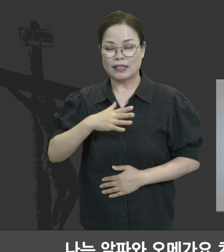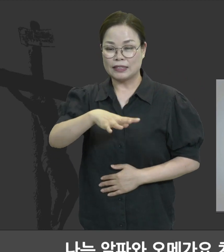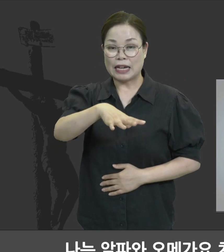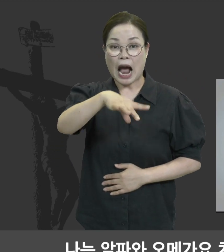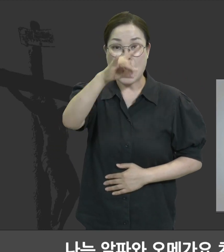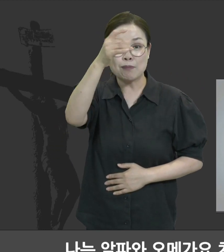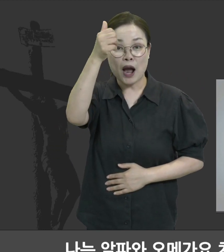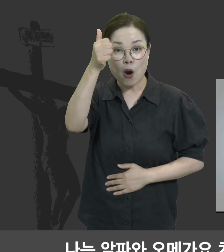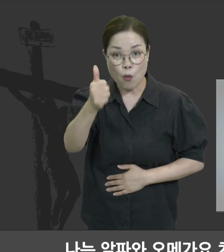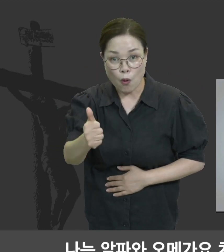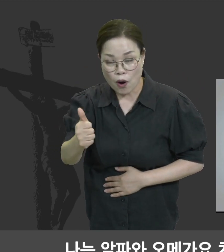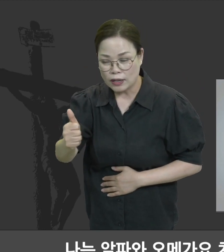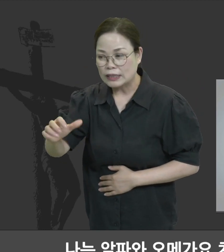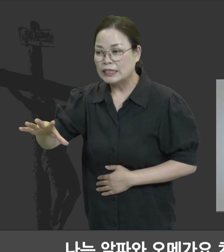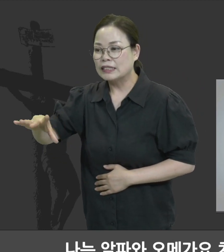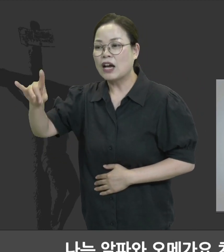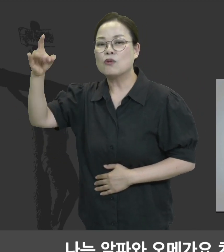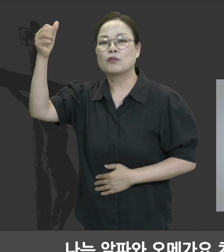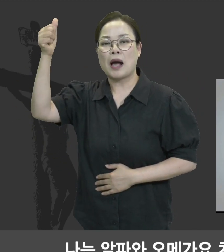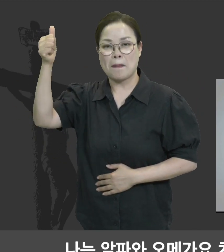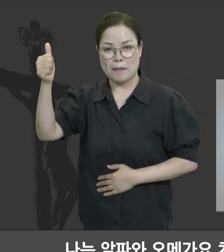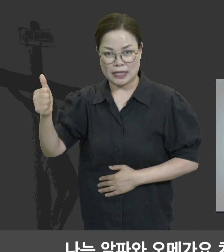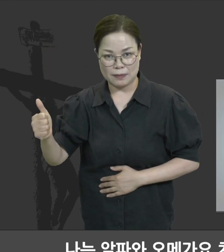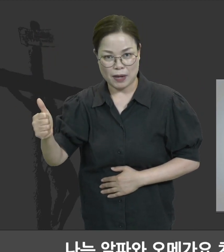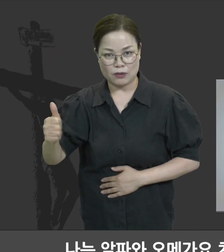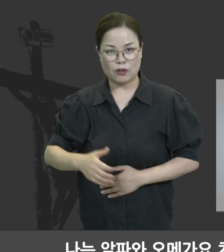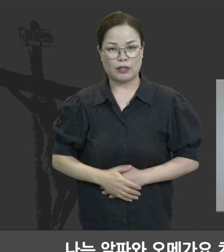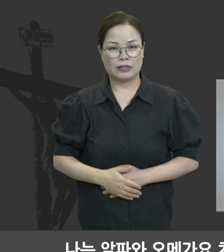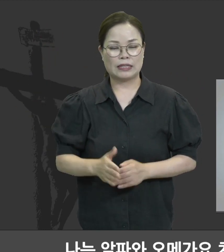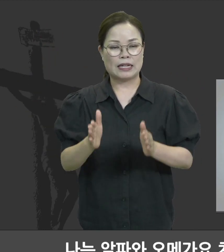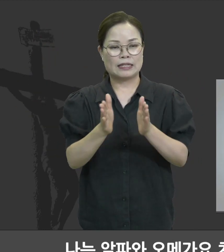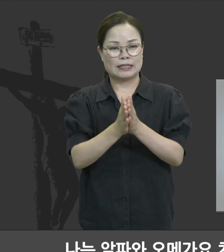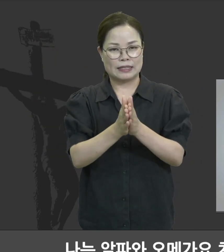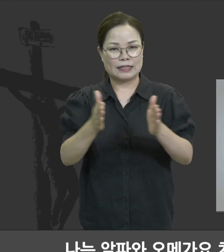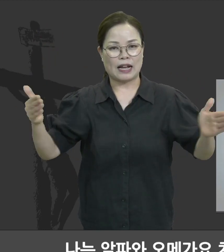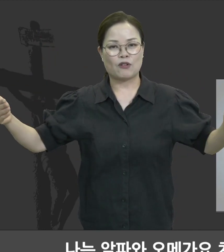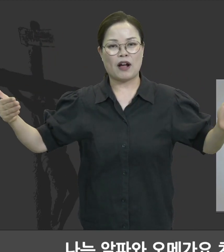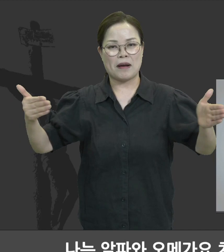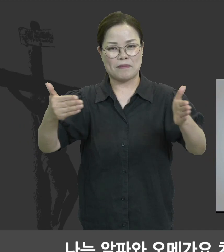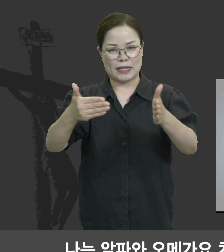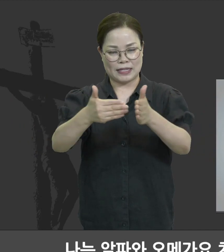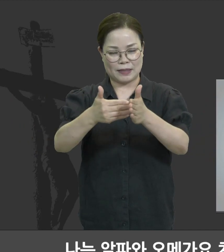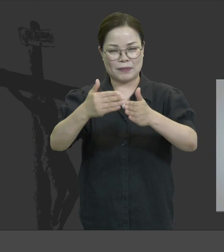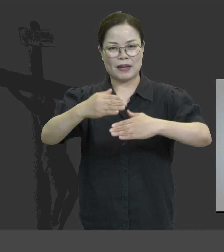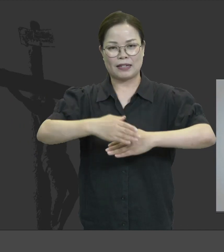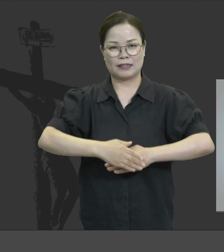알파와 오메가요, 처음과 마지막이요, 시작과 마침이라.